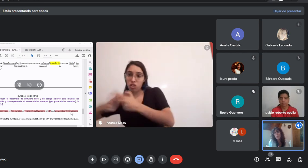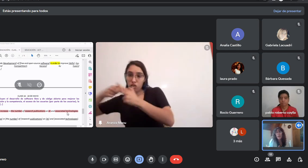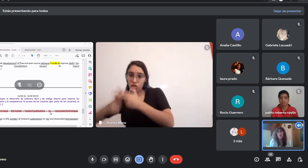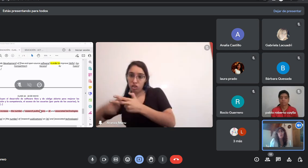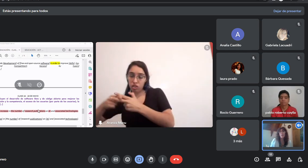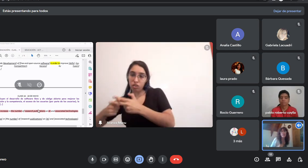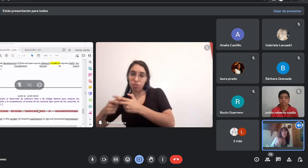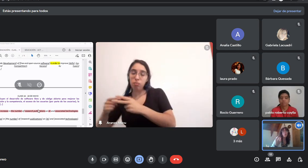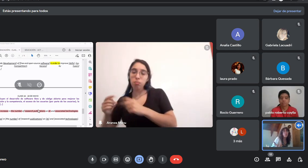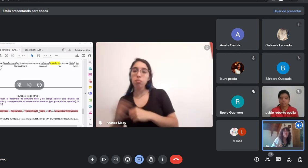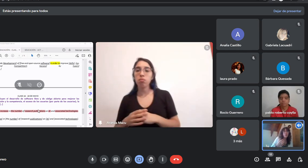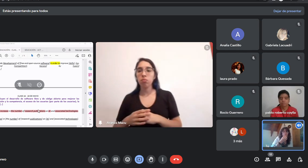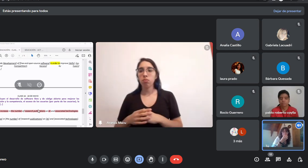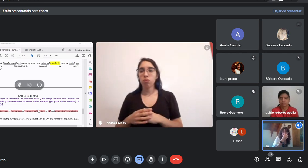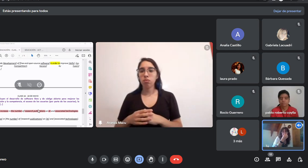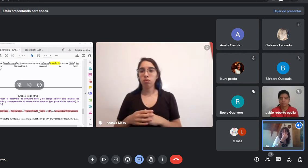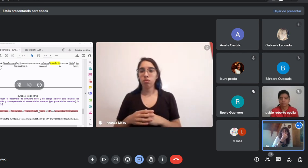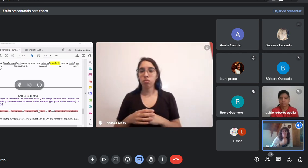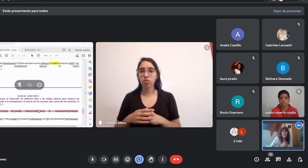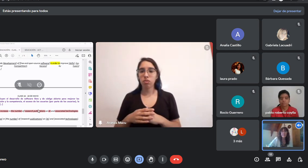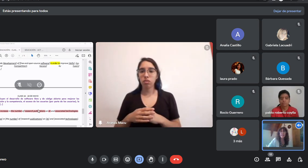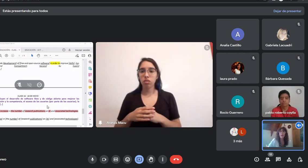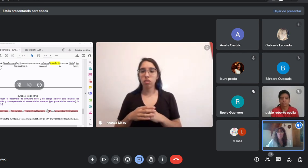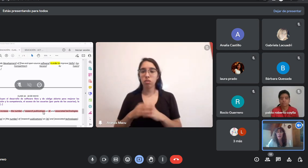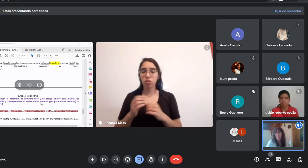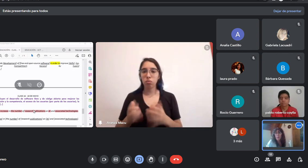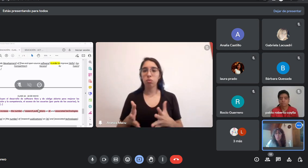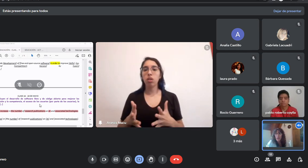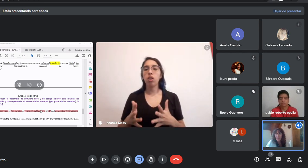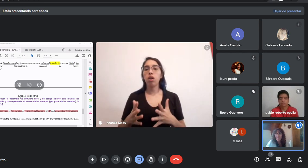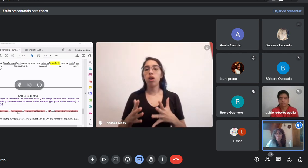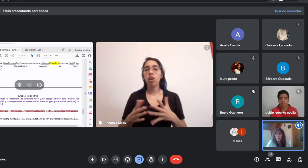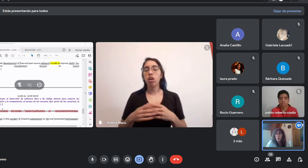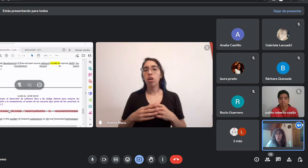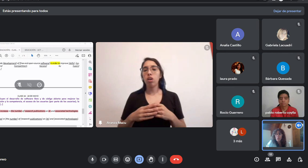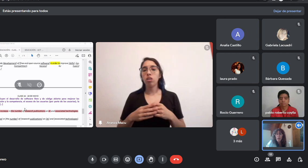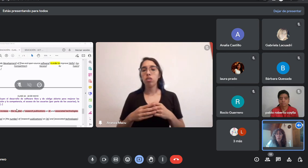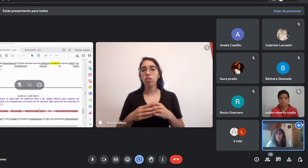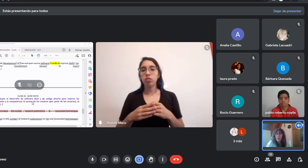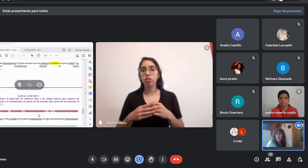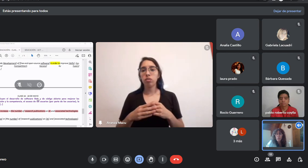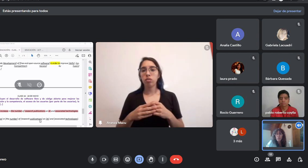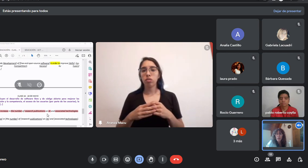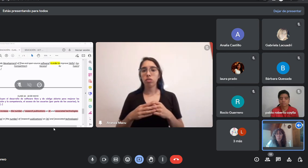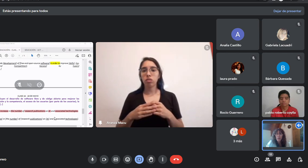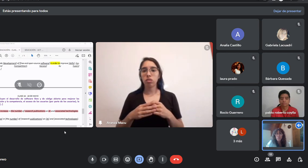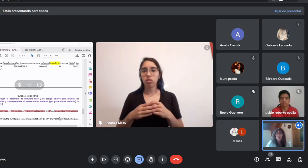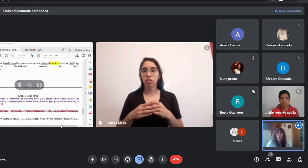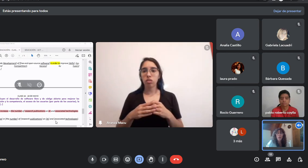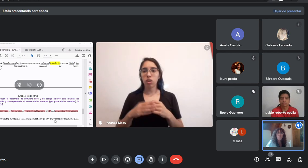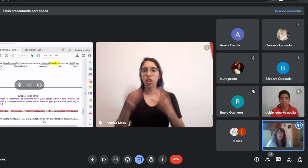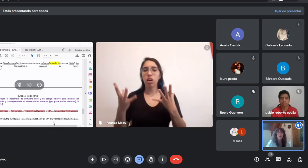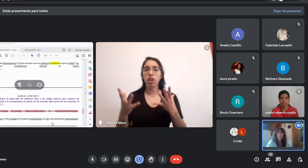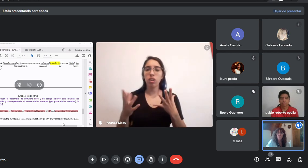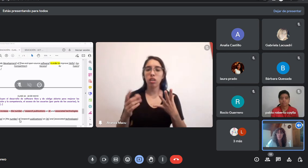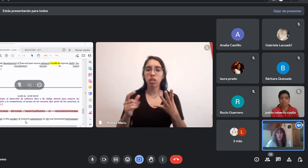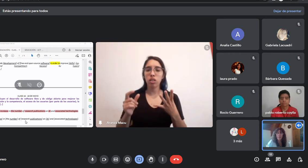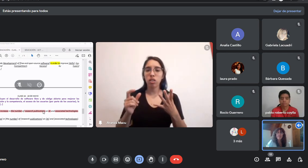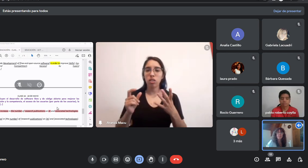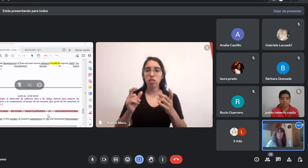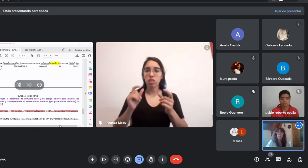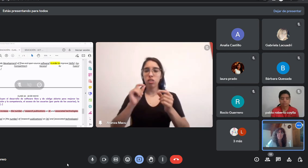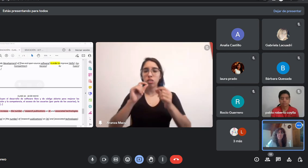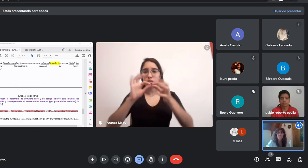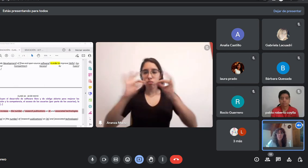Fijémonos por ahí, estaba muy bien lo que hiciste, dijiste Laura, por ahí había alguna cuestión ahí por ahí de un singular y un plural, pero nada